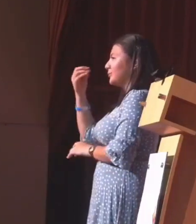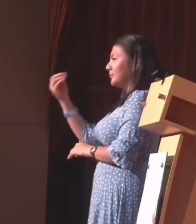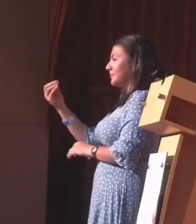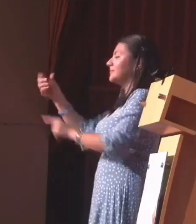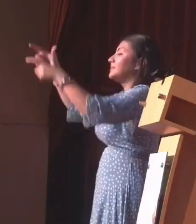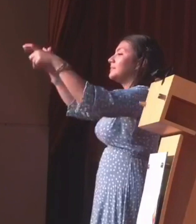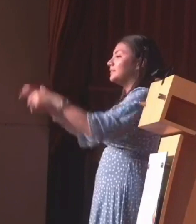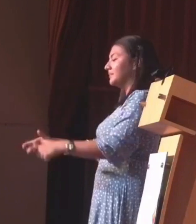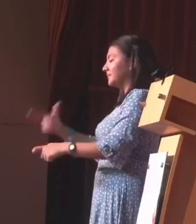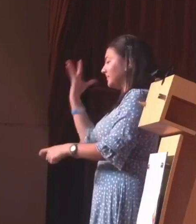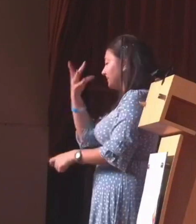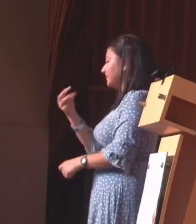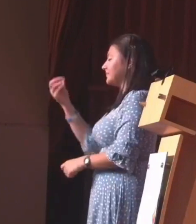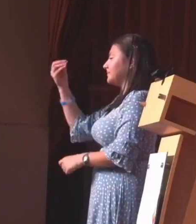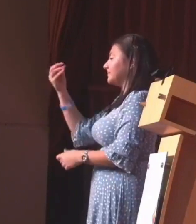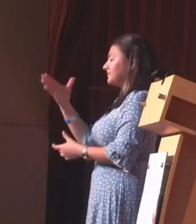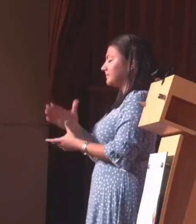bonita aquí.